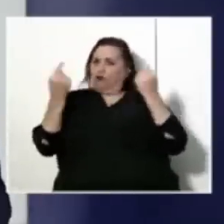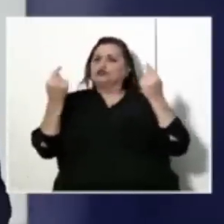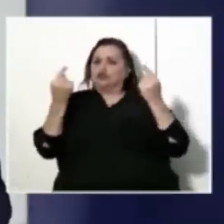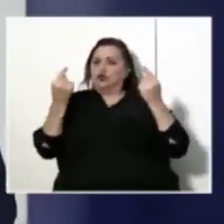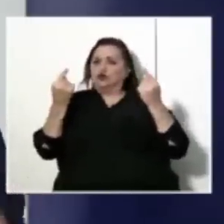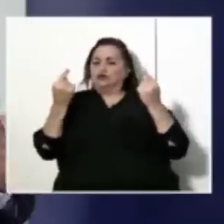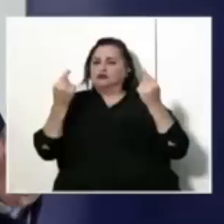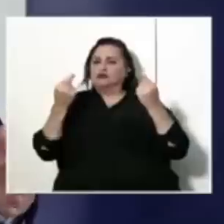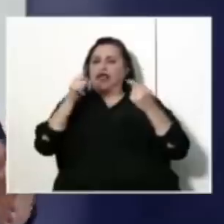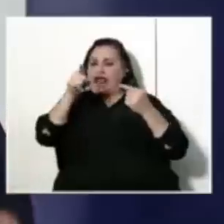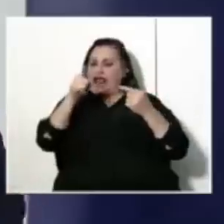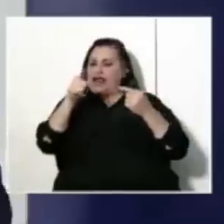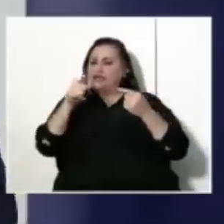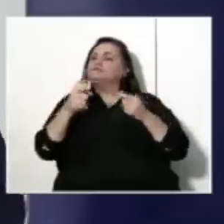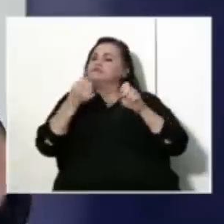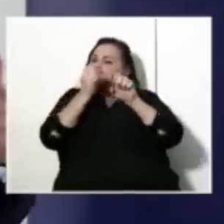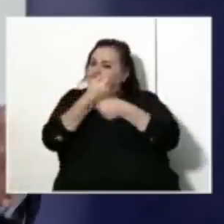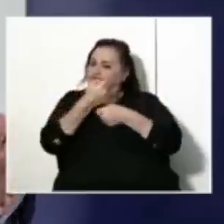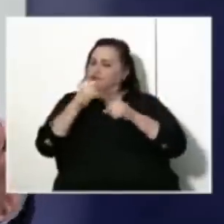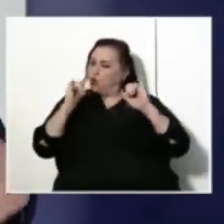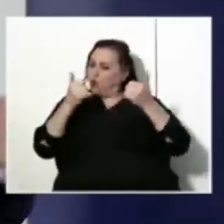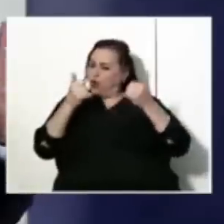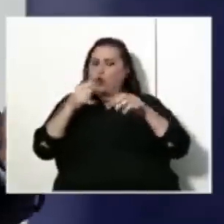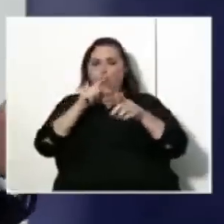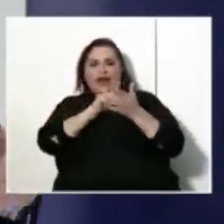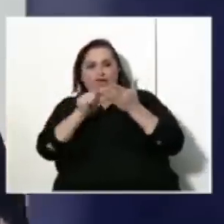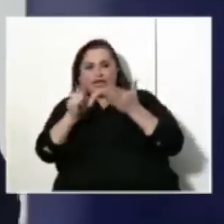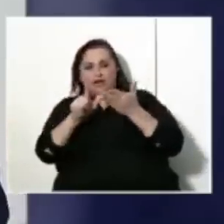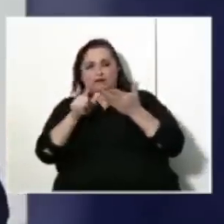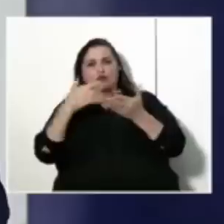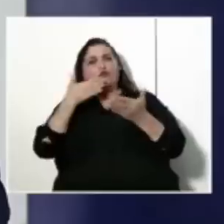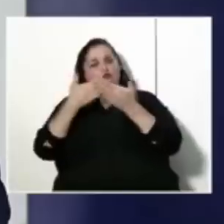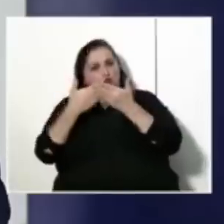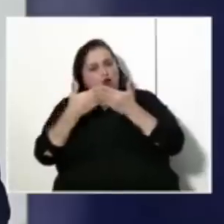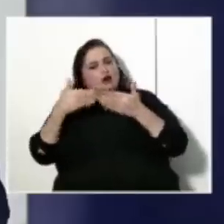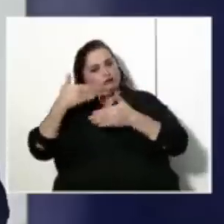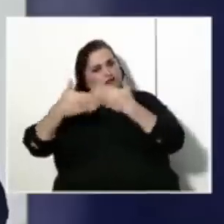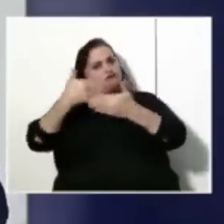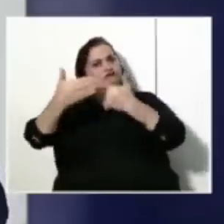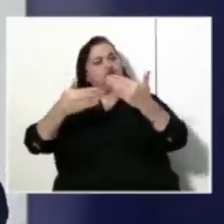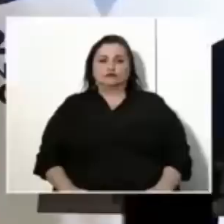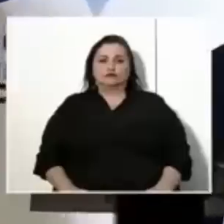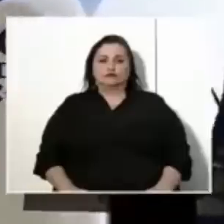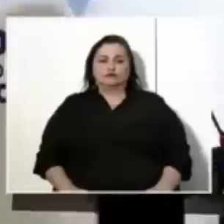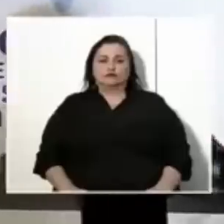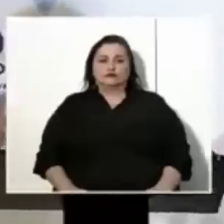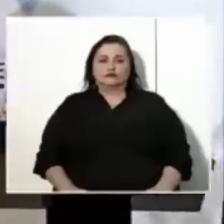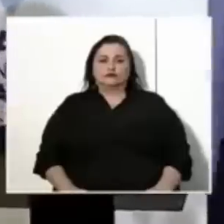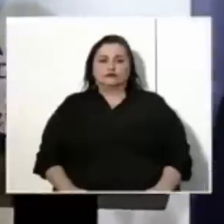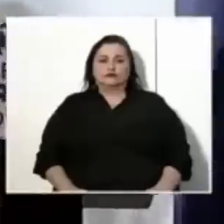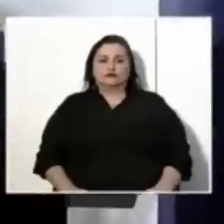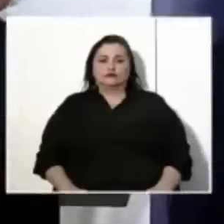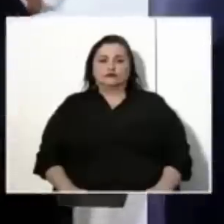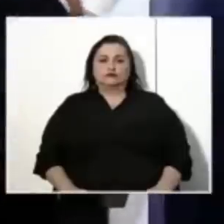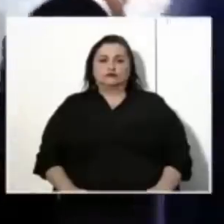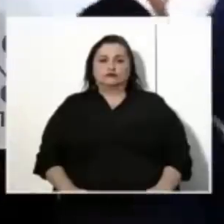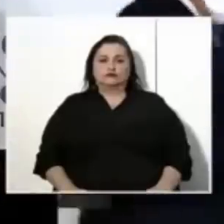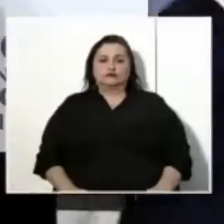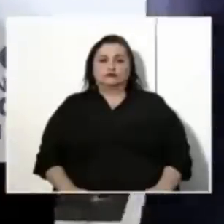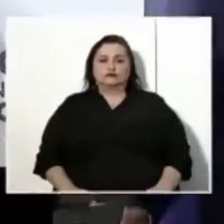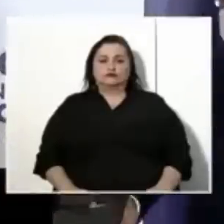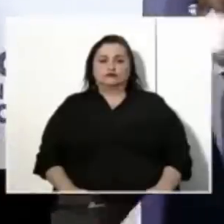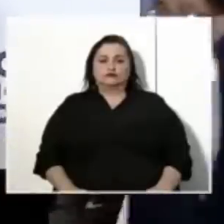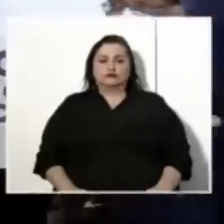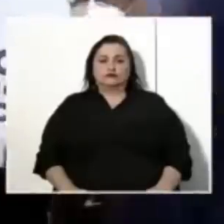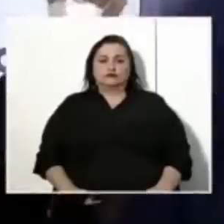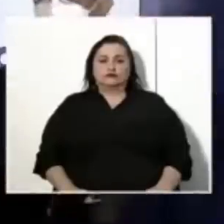y que concurra en juego limpio y en buena lida a ese proceso electoral. Fue la petición de Pedro Sánchez,